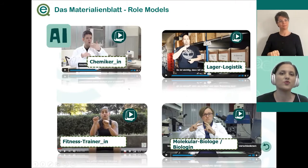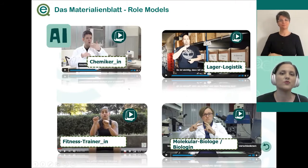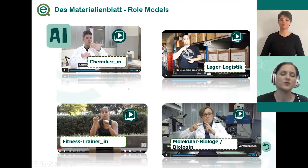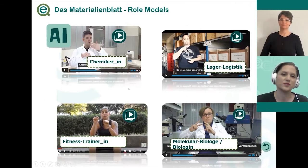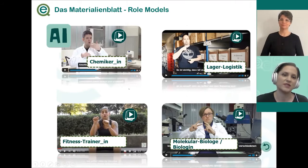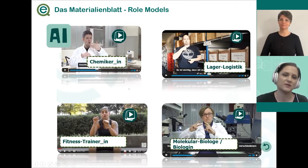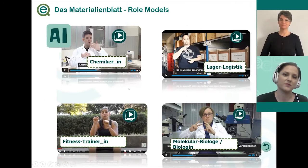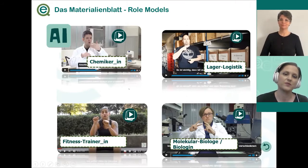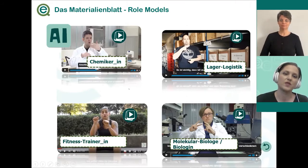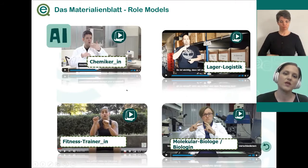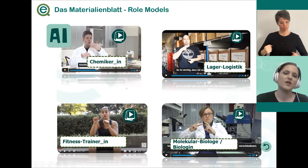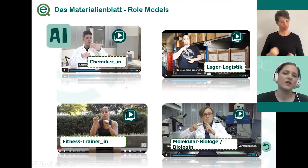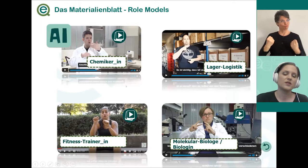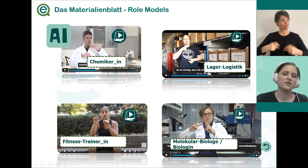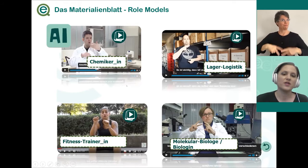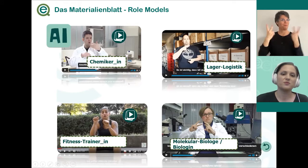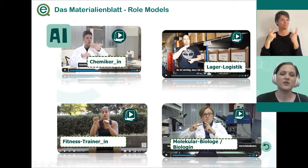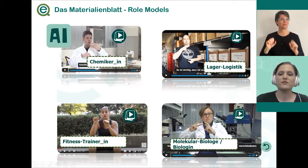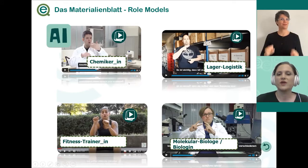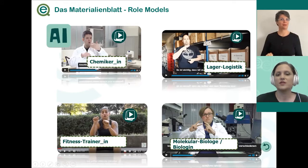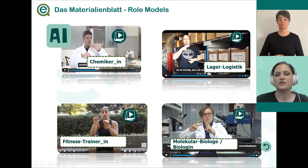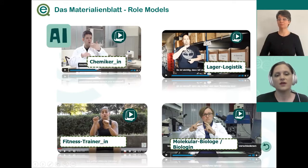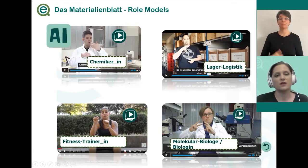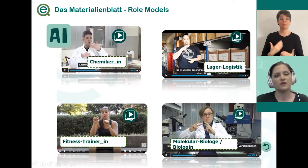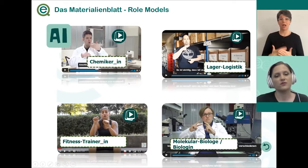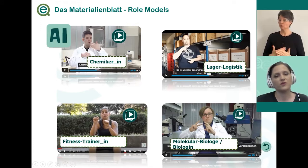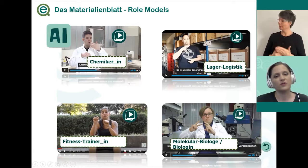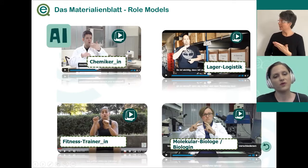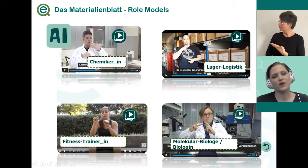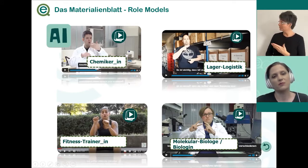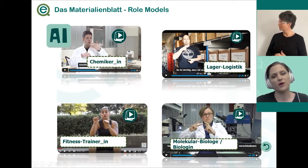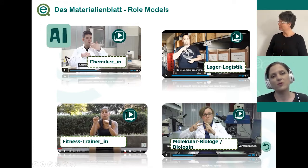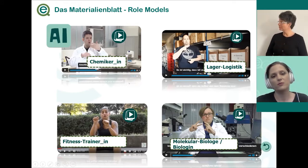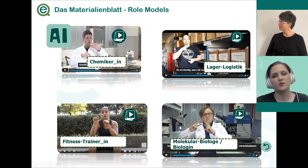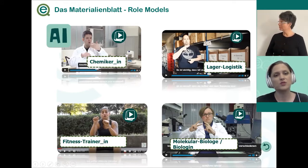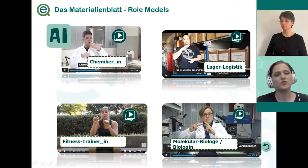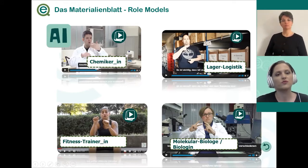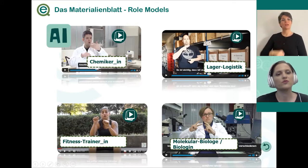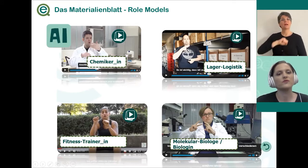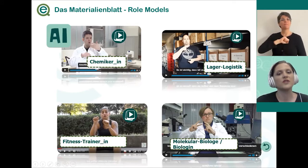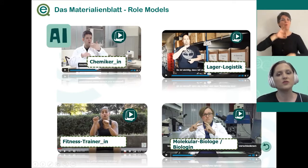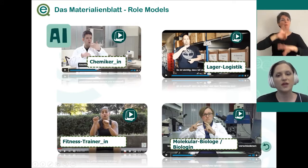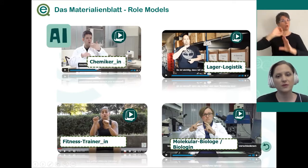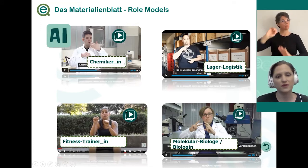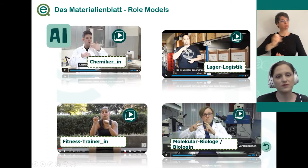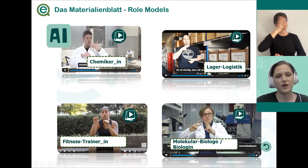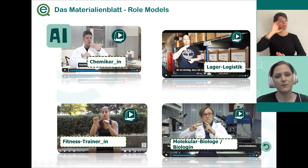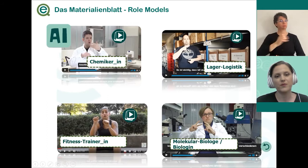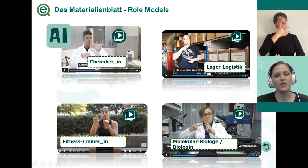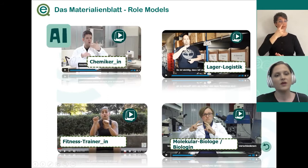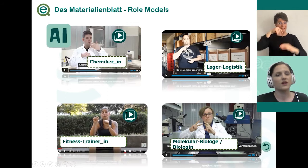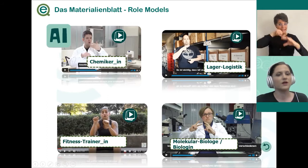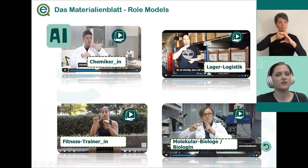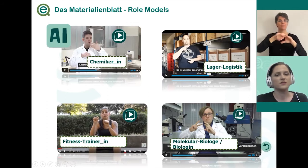das auch üben und trainieren. Hier zum Beispiel wäre das in Form einer PowerPoint-Präsentation, wo wir Videos eingebettet